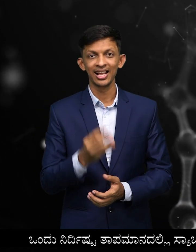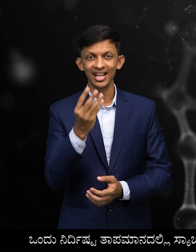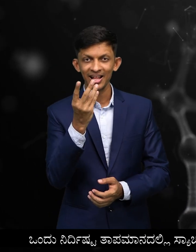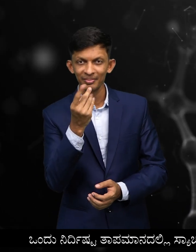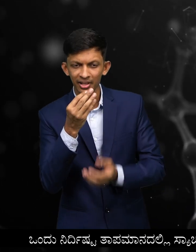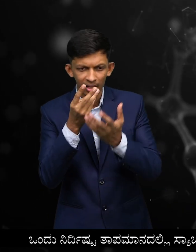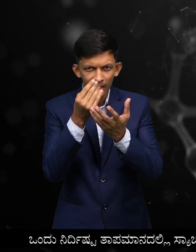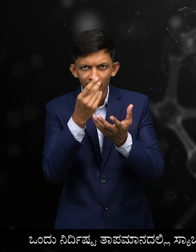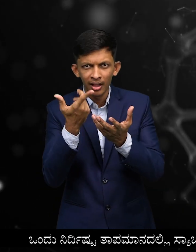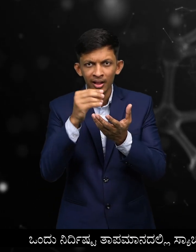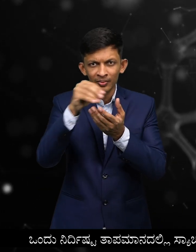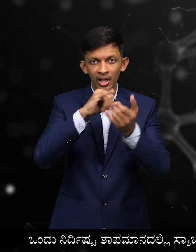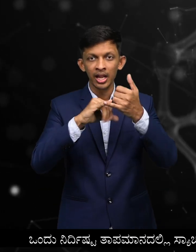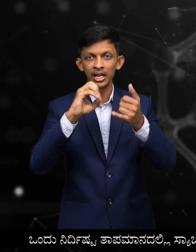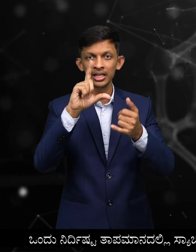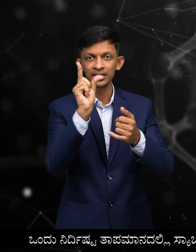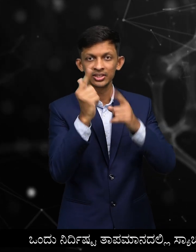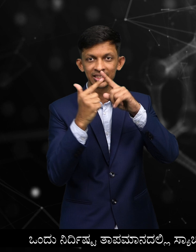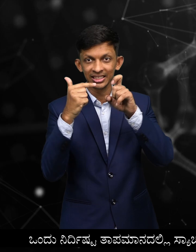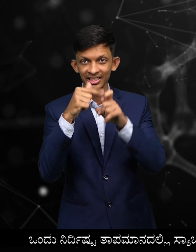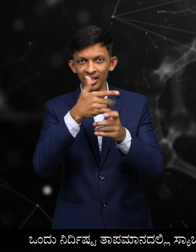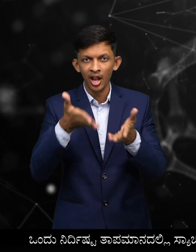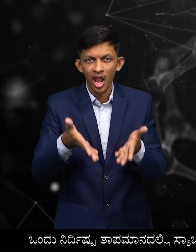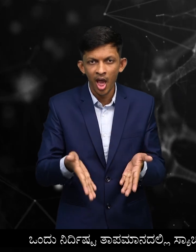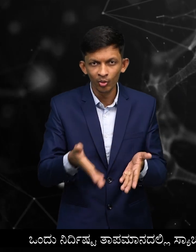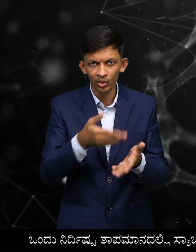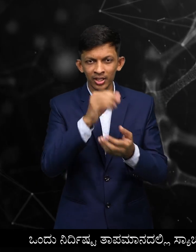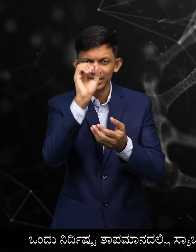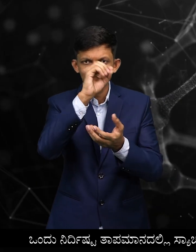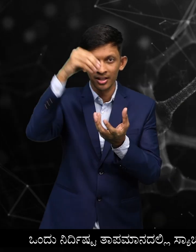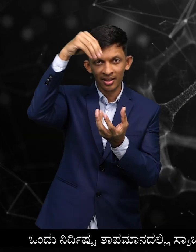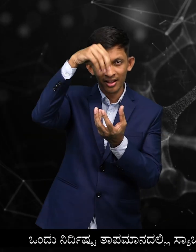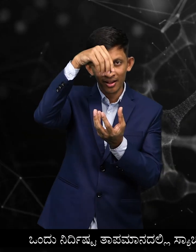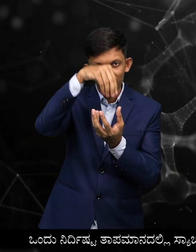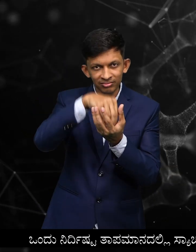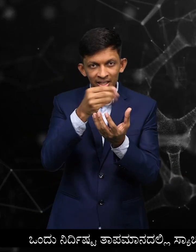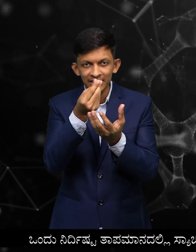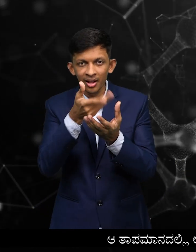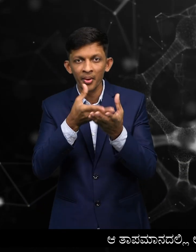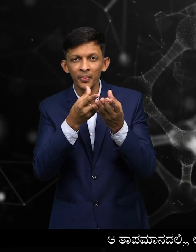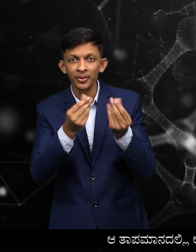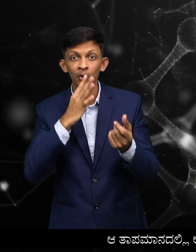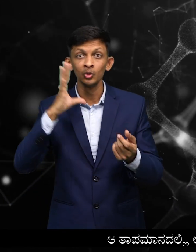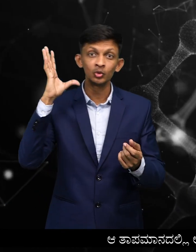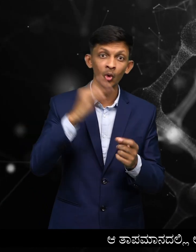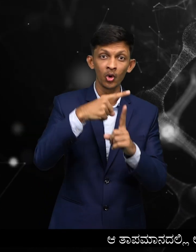ಒಂದು ನಿರ್ದಿಷ್ಟ ತಾಪಮಾನದಲ್ಲಿ ಸ್ಯಾಚುರೇಟೆಡ್ ದ್ರಾವಣದಲ್ಲಿ ಇರುವ ದ್ರಾವಣದ ಪ್ರಮಾಣವನ್ನು ಈ ತಾಪಮಾನದಲ್ಲಿ